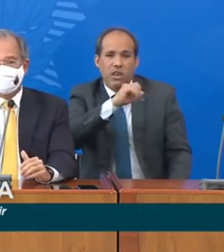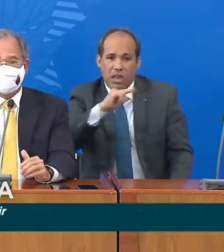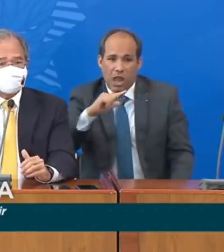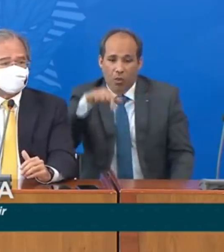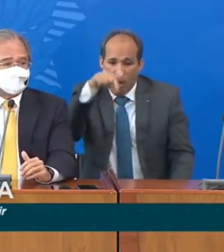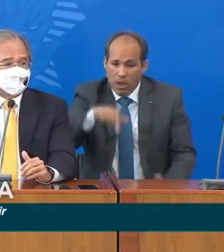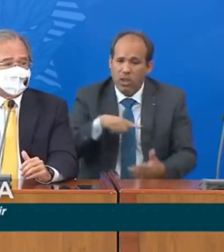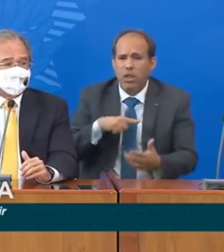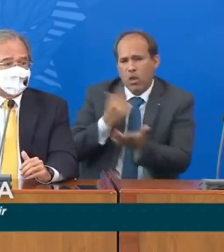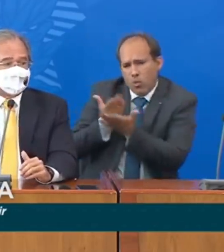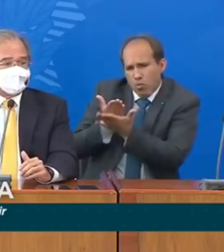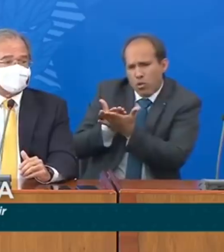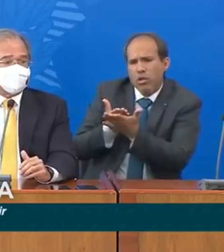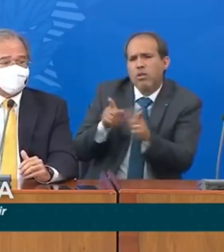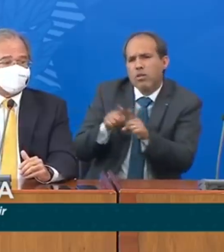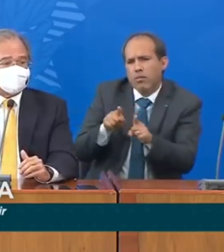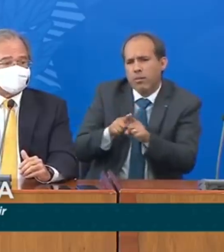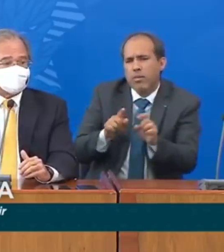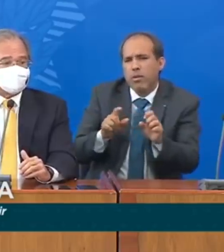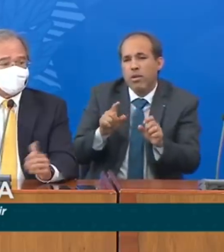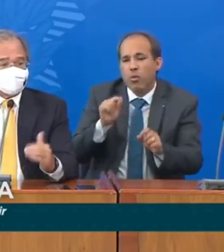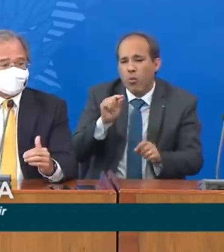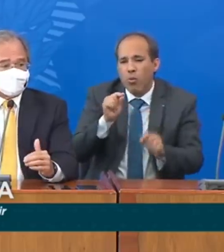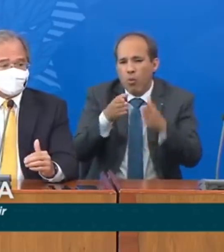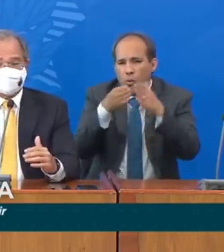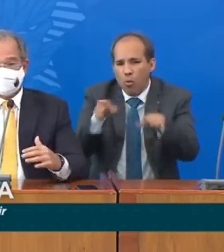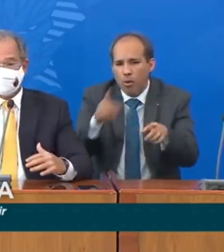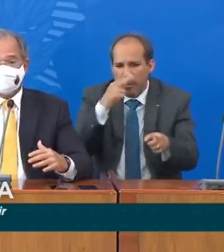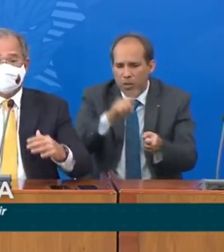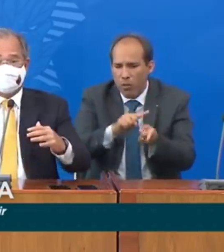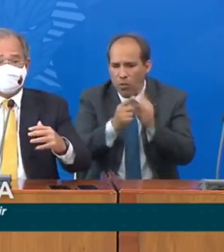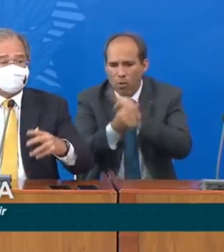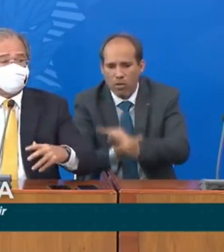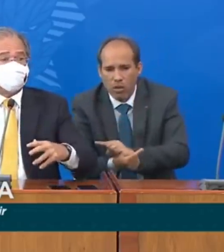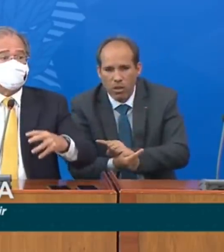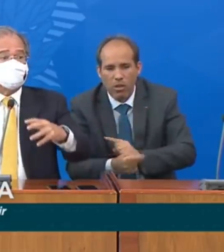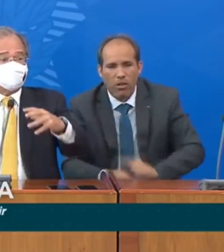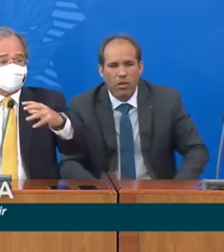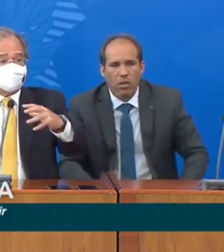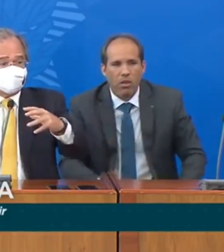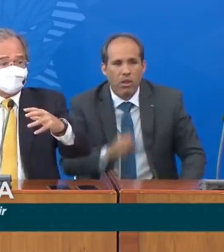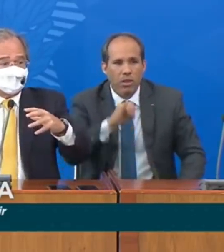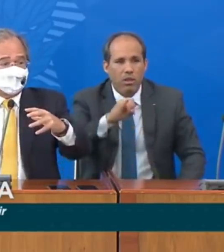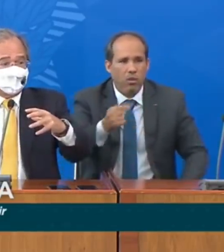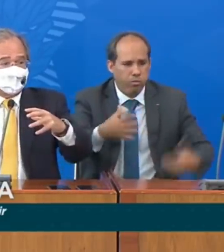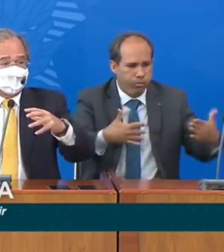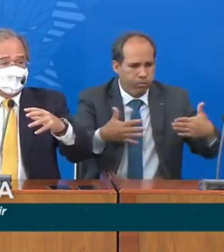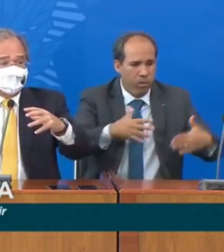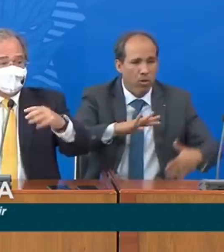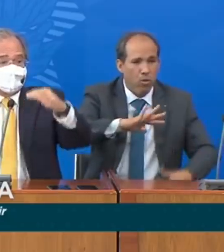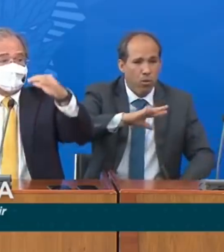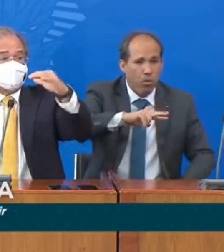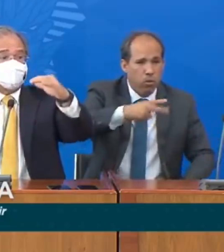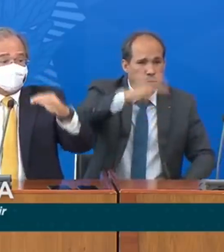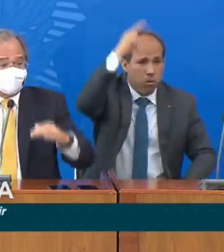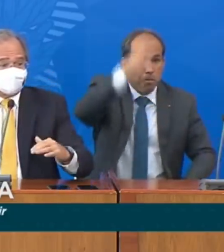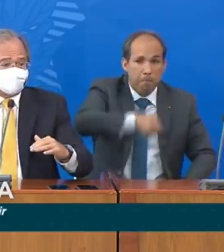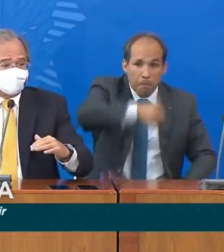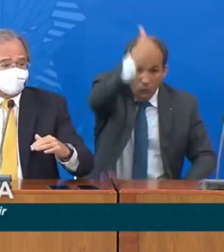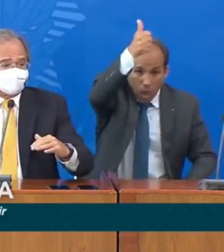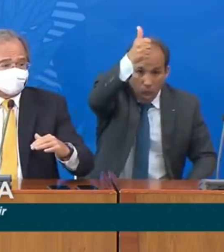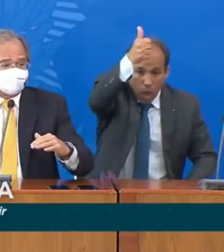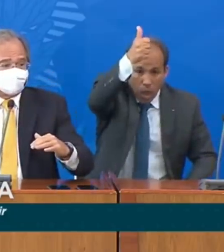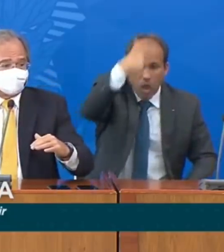estudando, inclusive, que essa compensação seja ao contrário. Se a economia cresce e a arrecadação subiu, eu